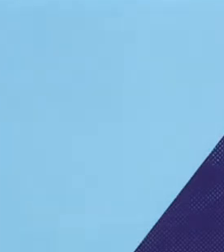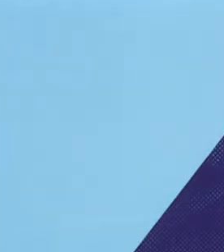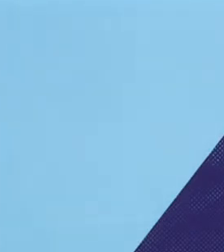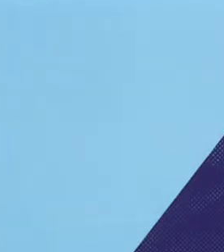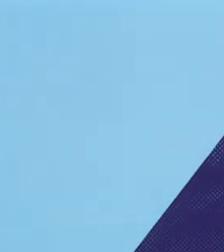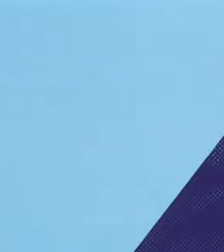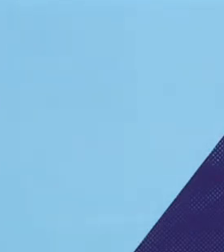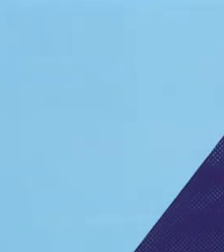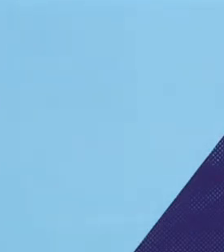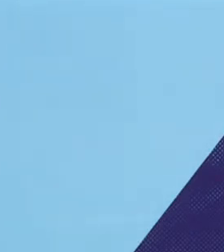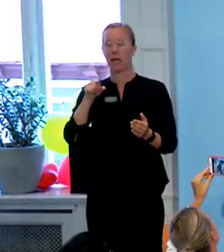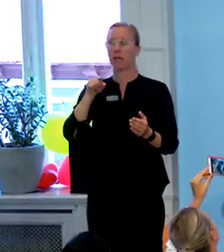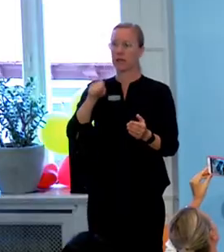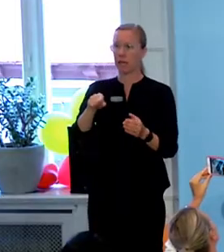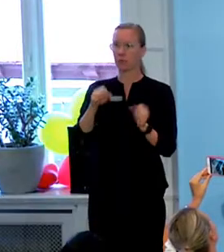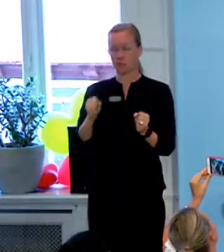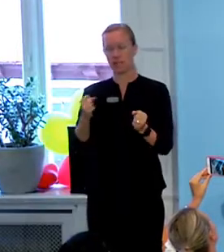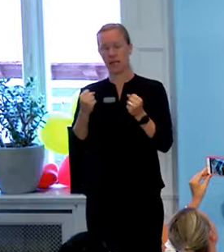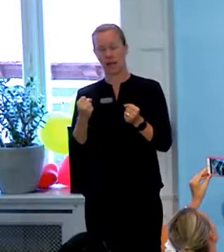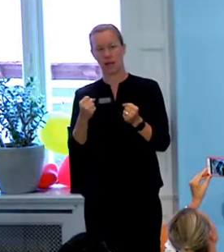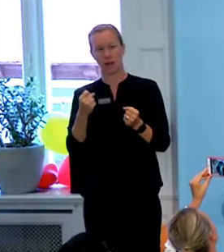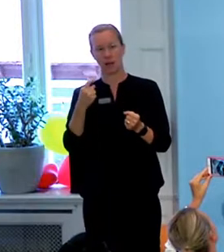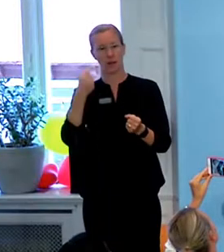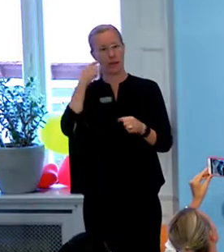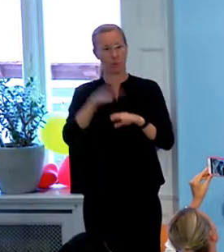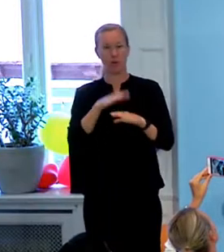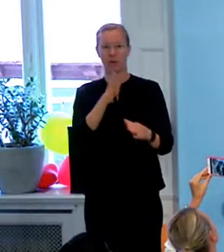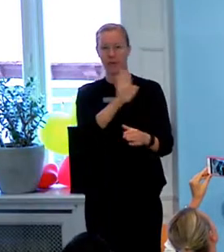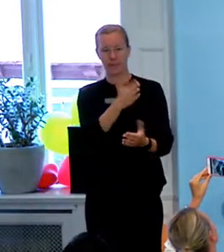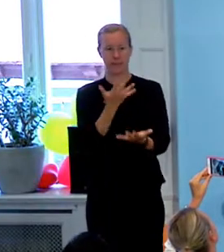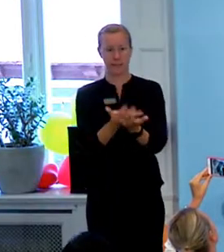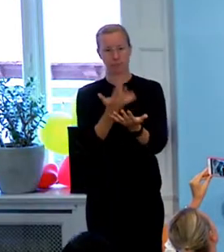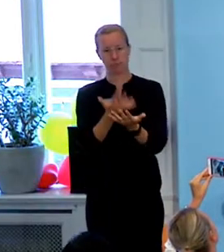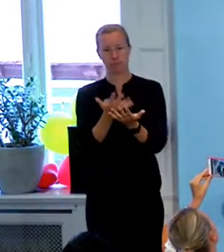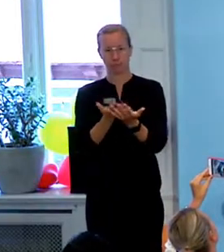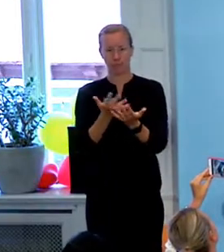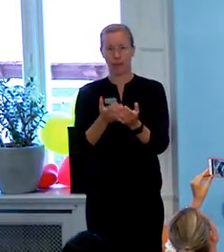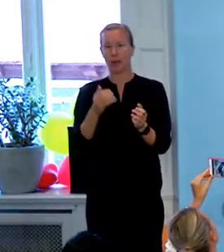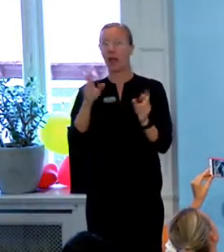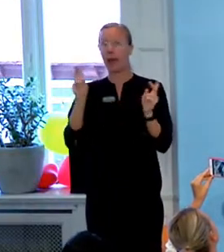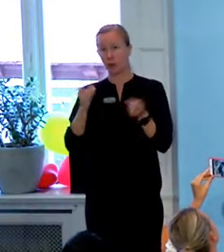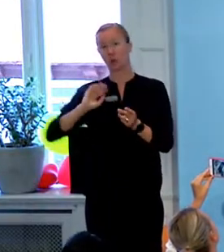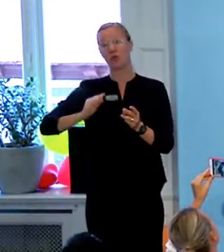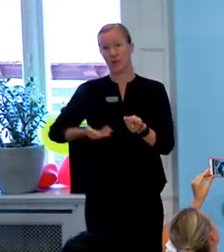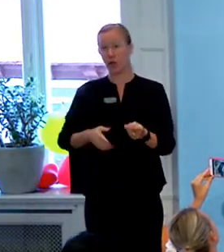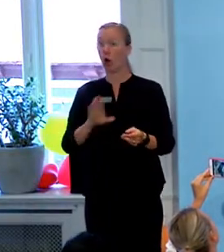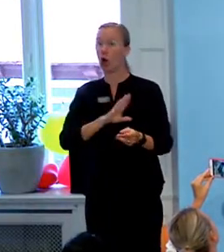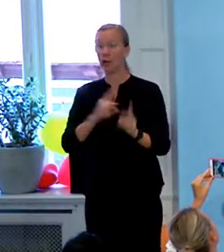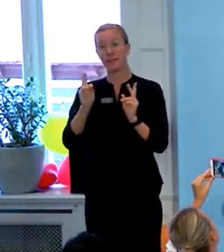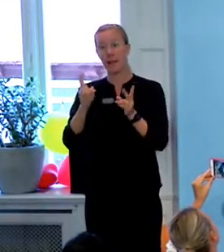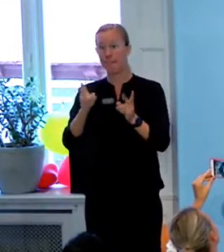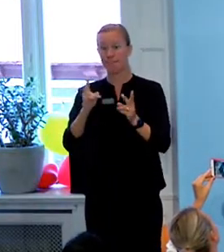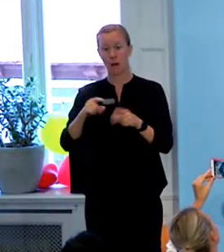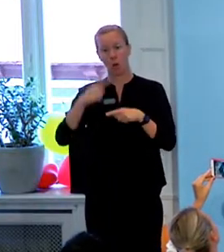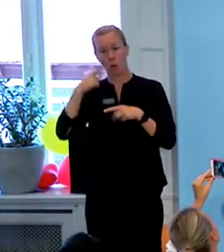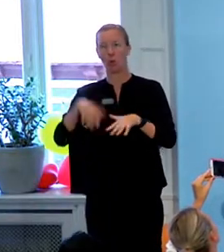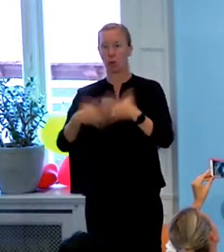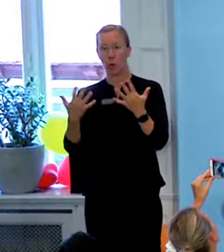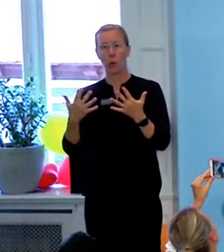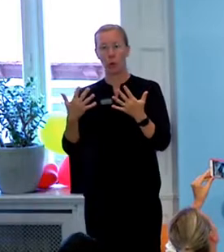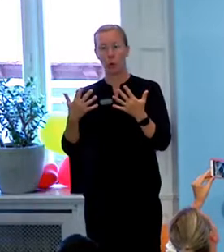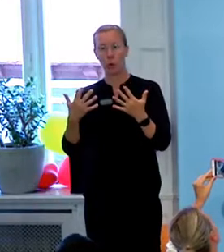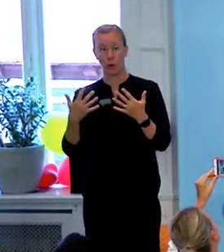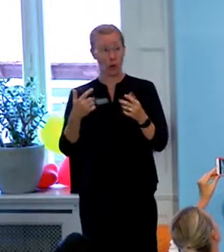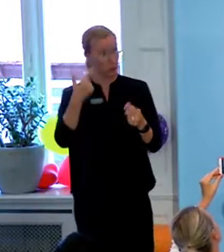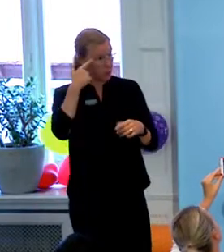tycker jag är en av de här starka sakerna jag tar med mig från din föredragning. Även kvinnor upprätthåller en patriarkal kultur. Även män utsätts för en patriarkal kultur. Men mest på